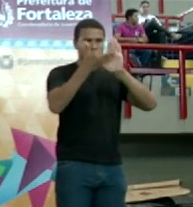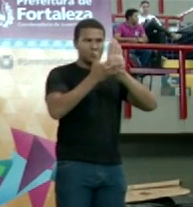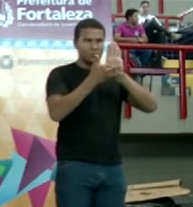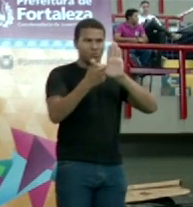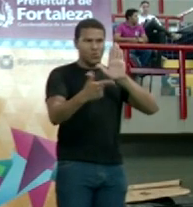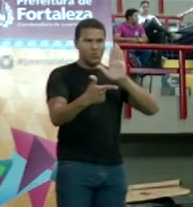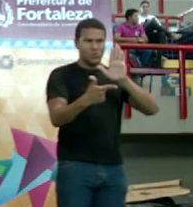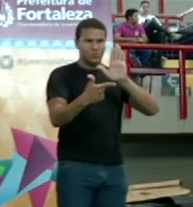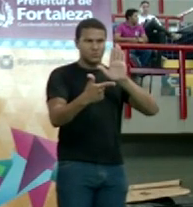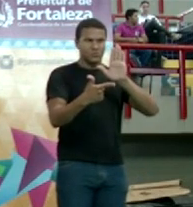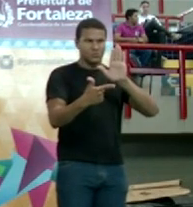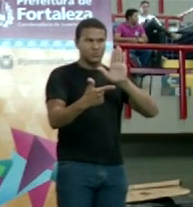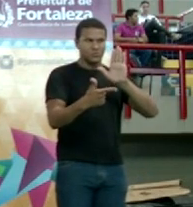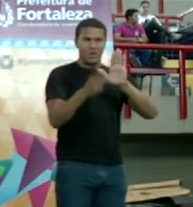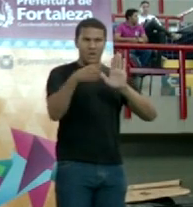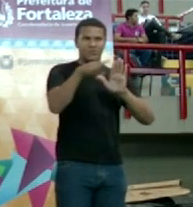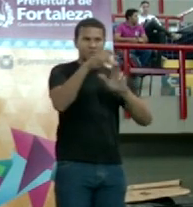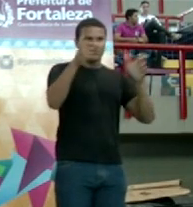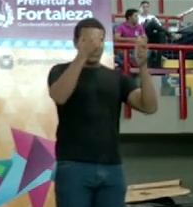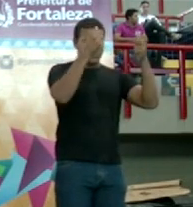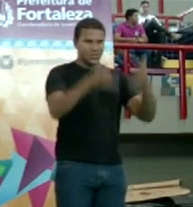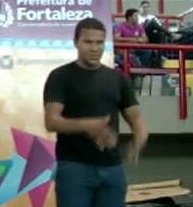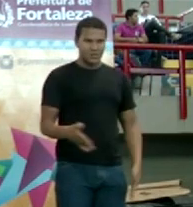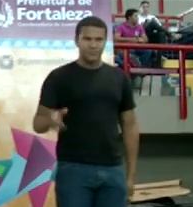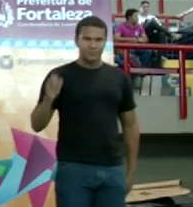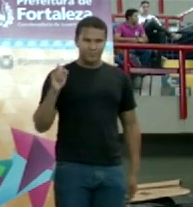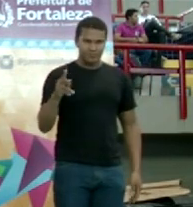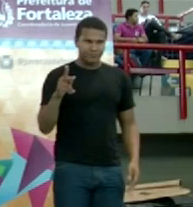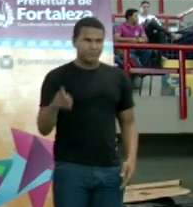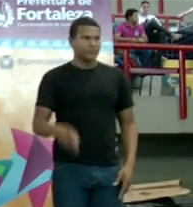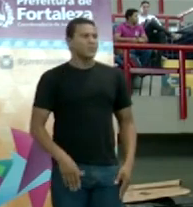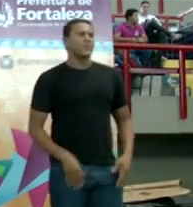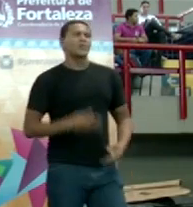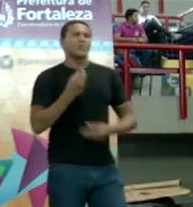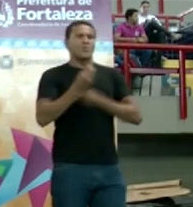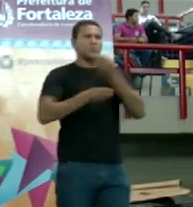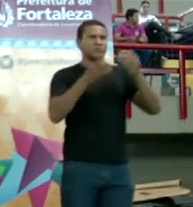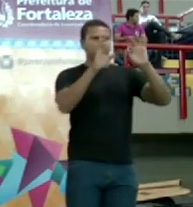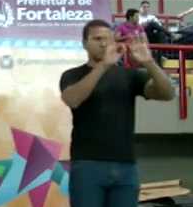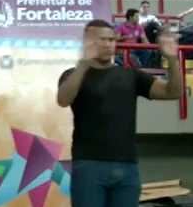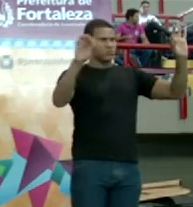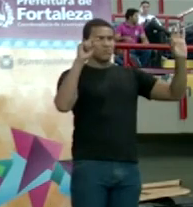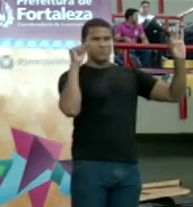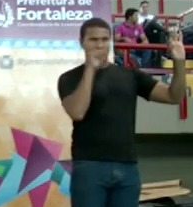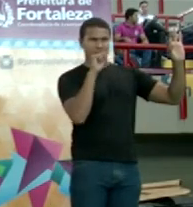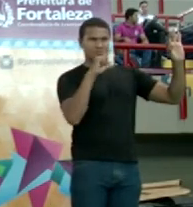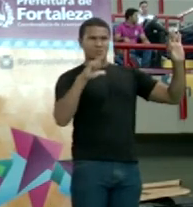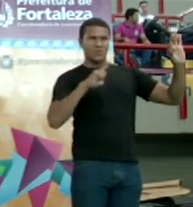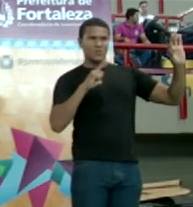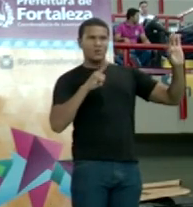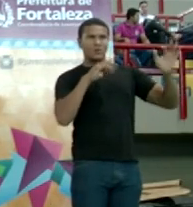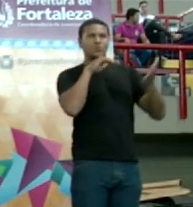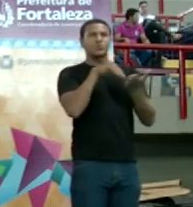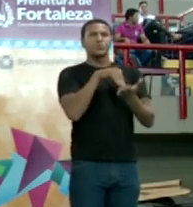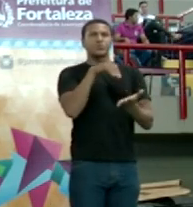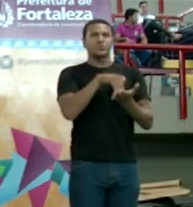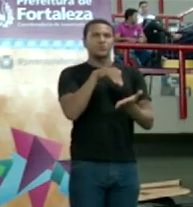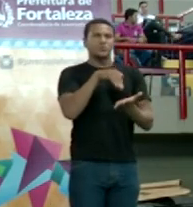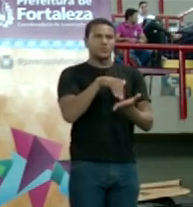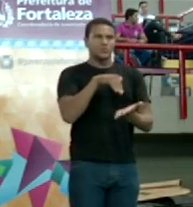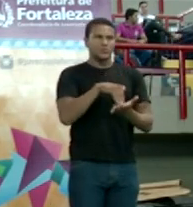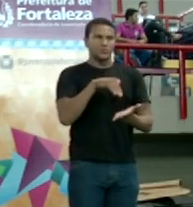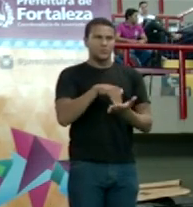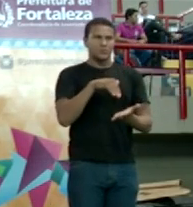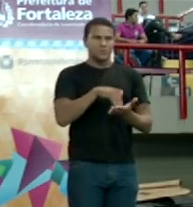usar o desenvolvimento para isso, tá? Formulada a frase tese, última parte da